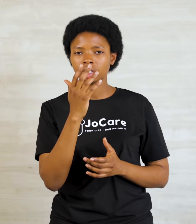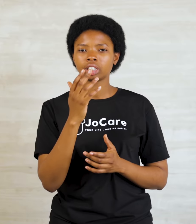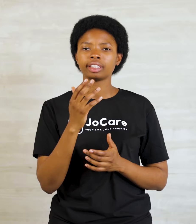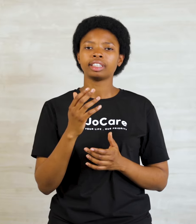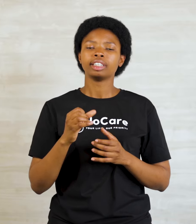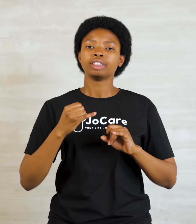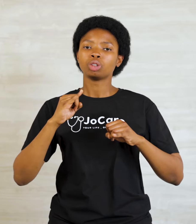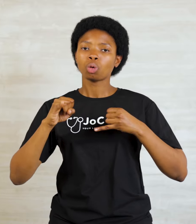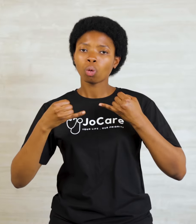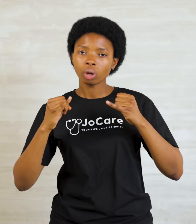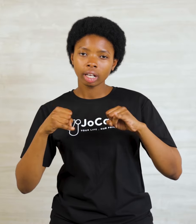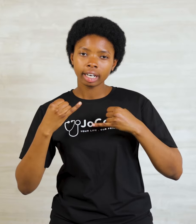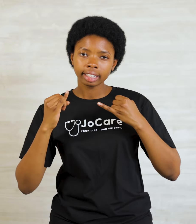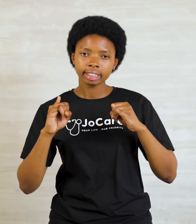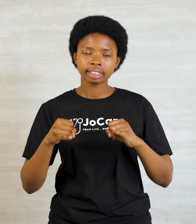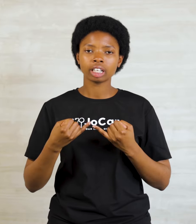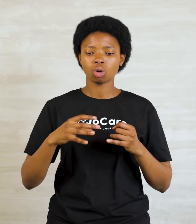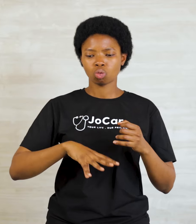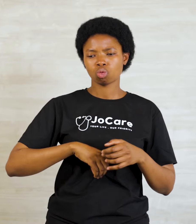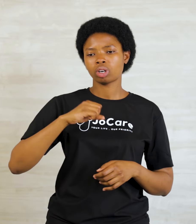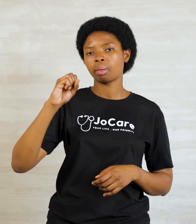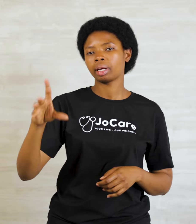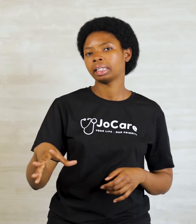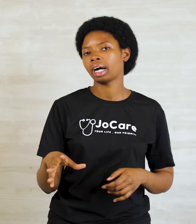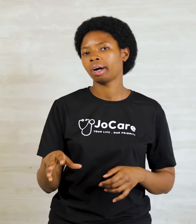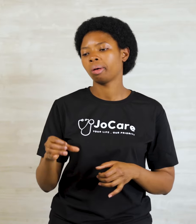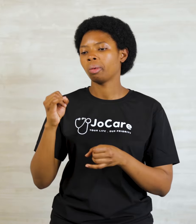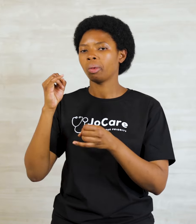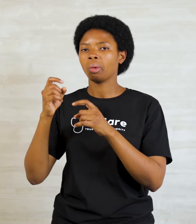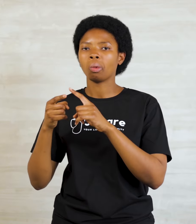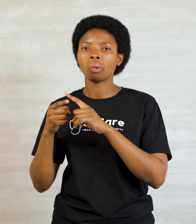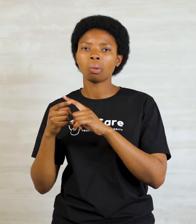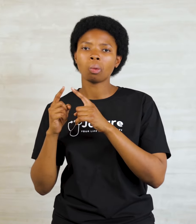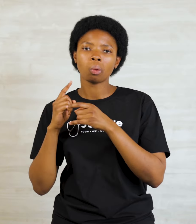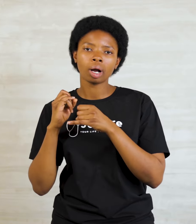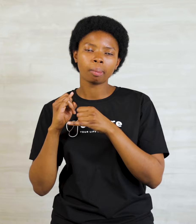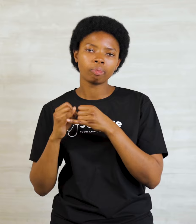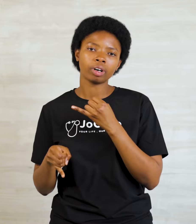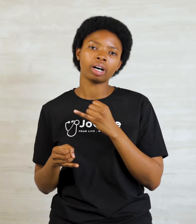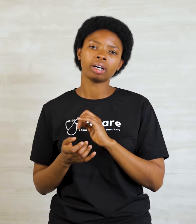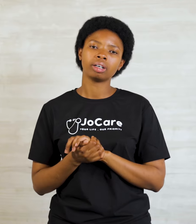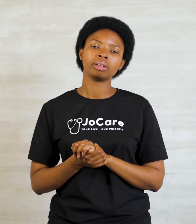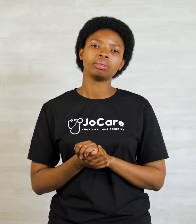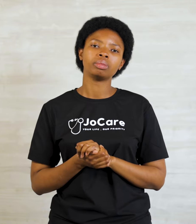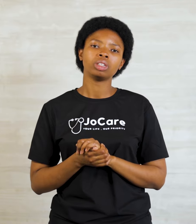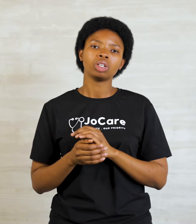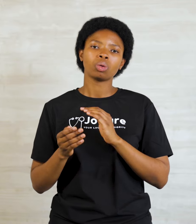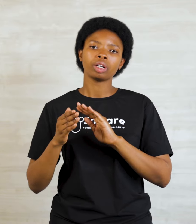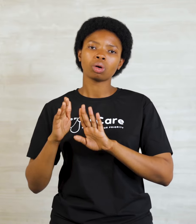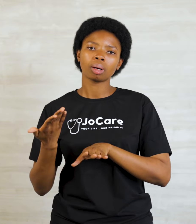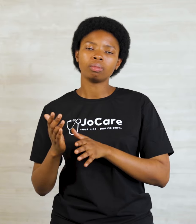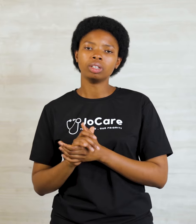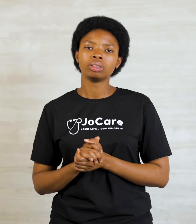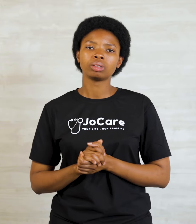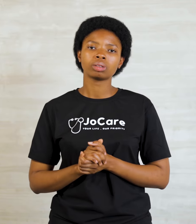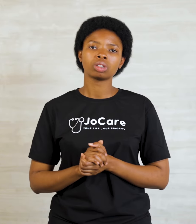waba wagerageje gukuramo indi kenda kuguhitana zose zikizwa n'iki yego sibyo hari ibintu wakaba bitekereza kure